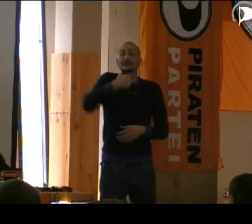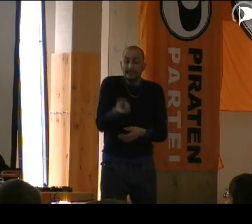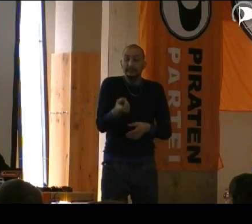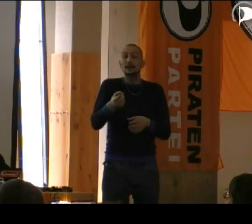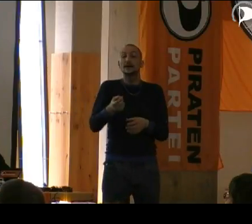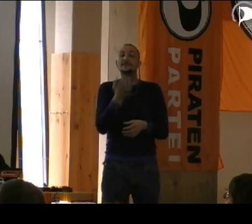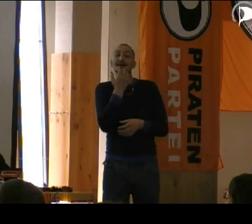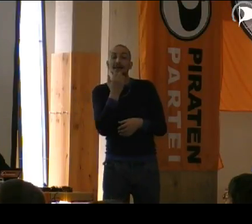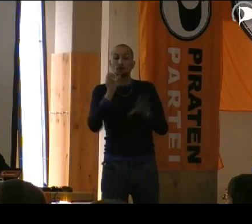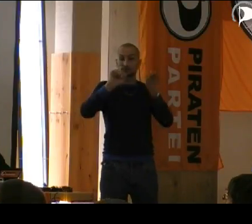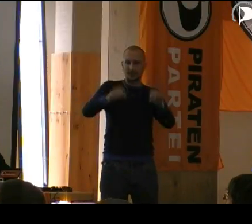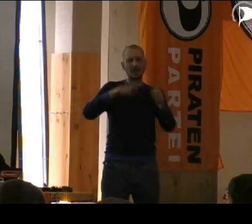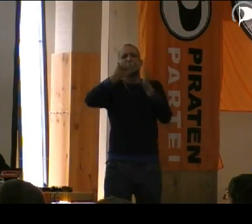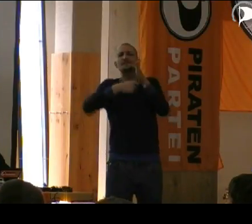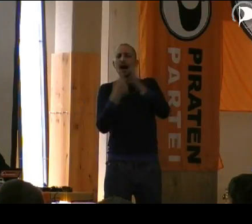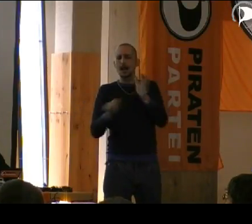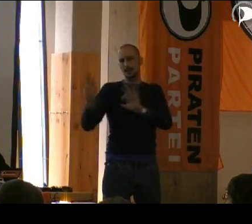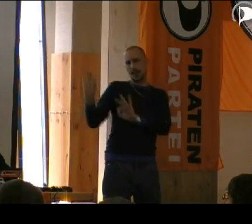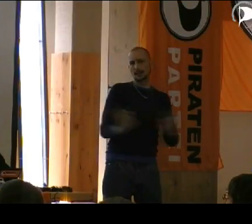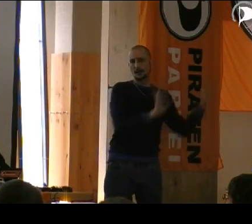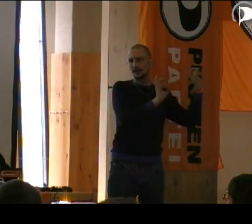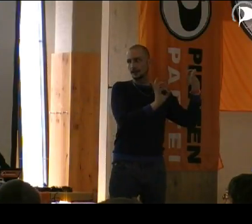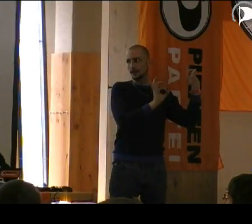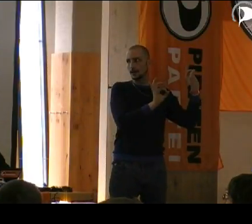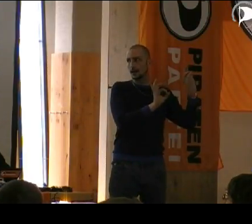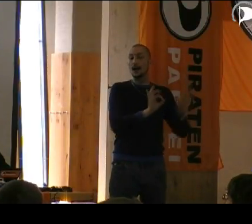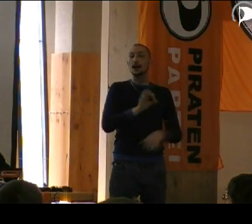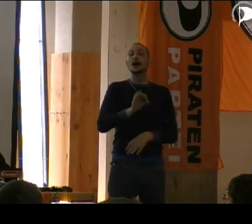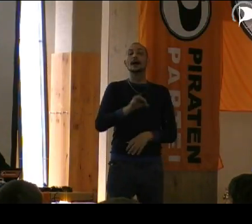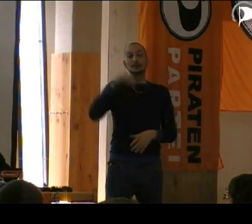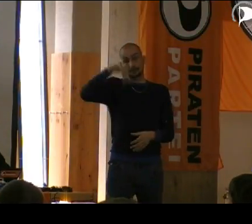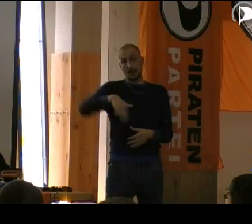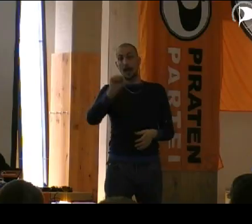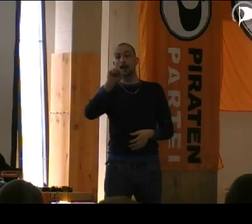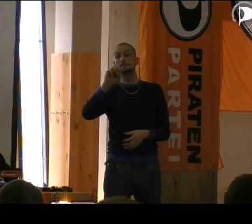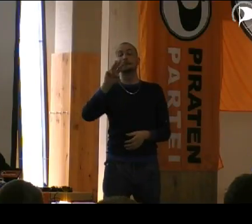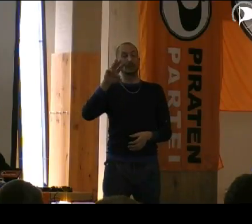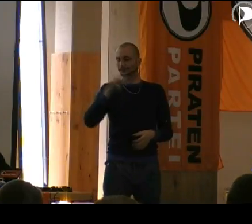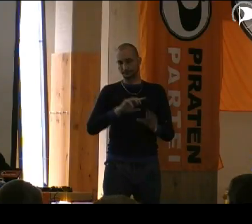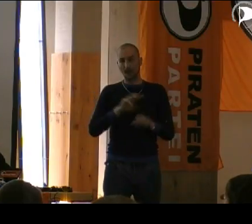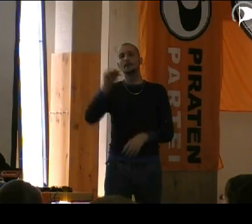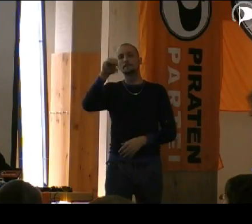der wahlleiter wir haben wir einmal in dem martin berger